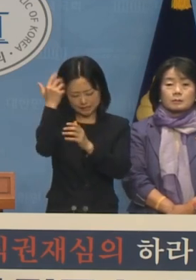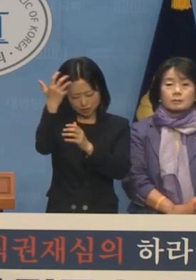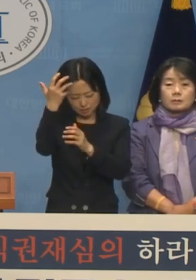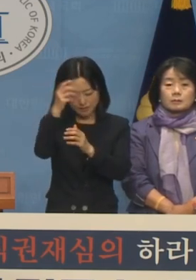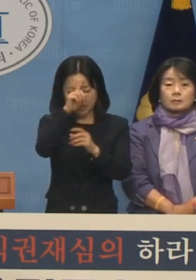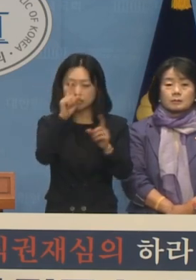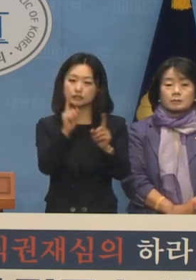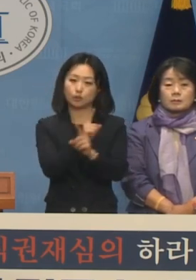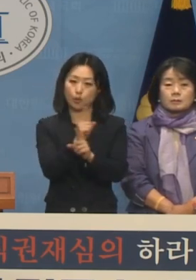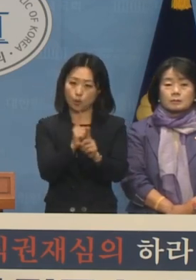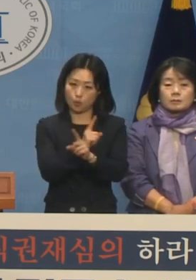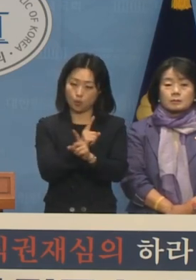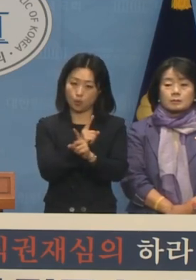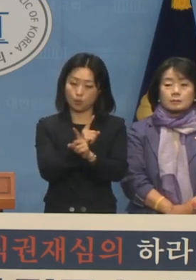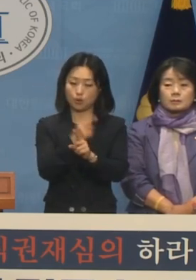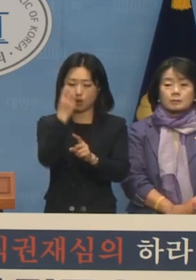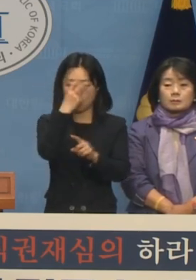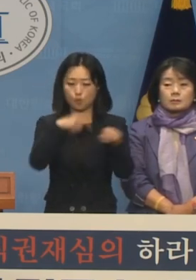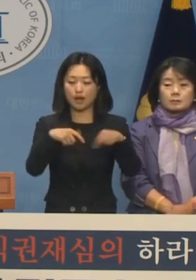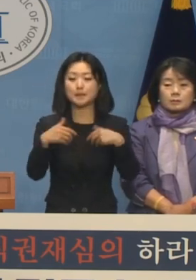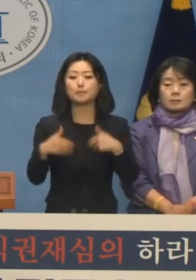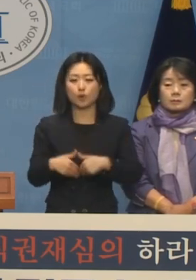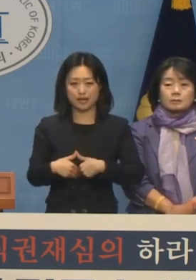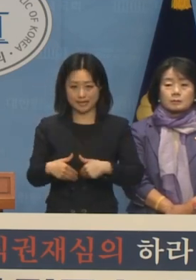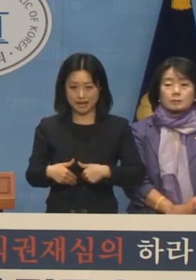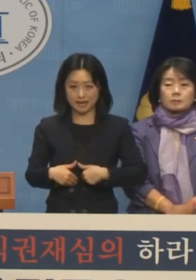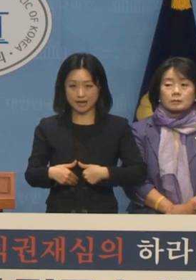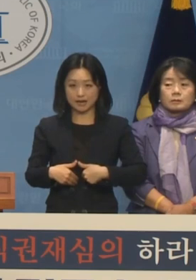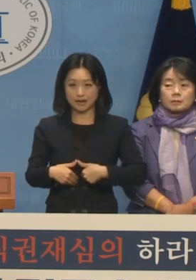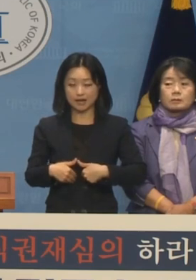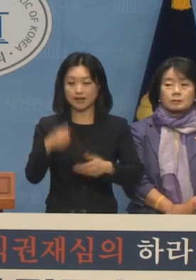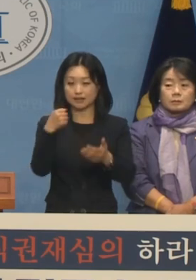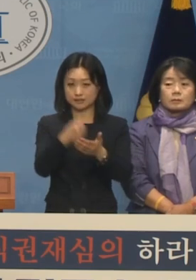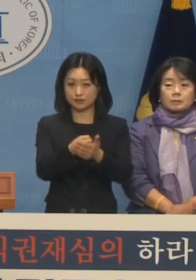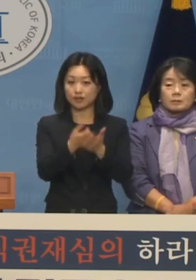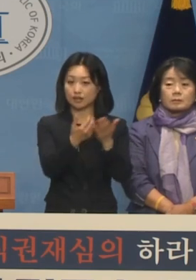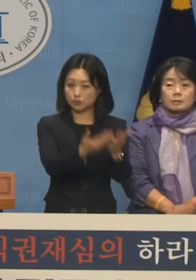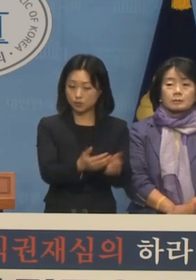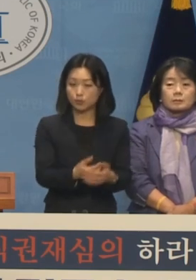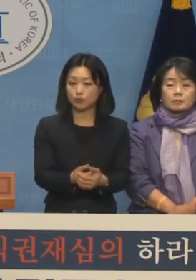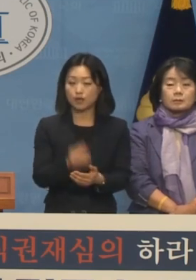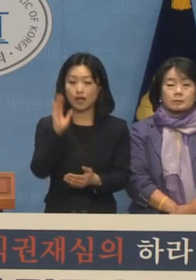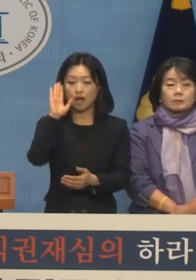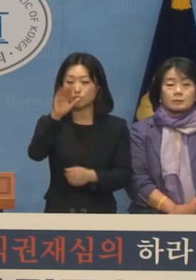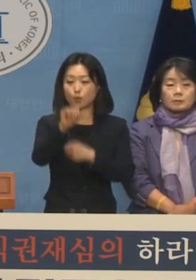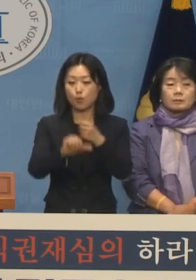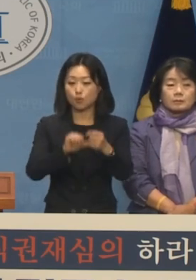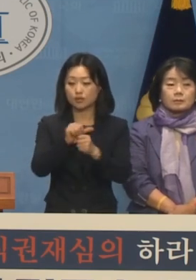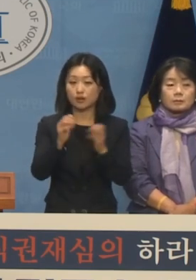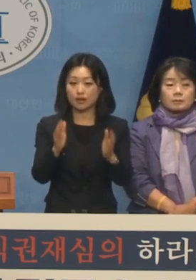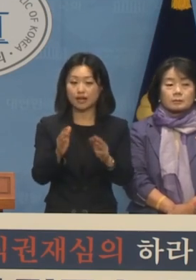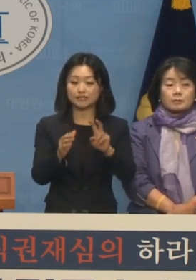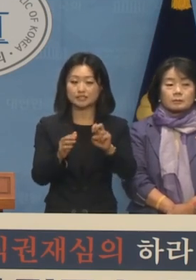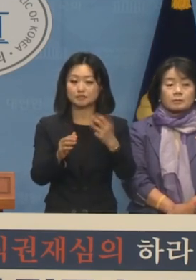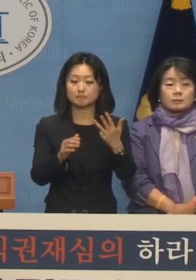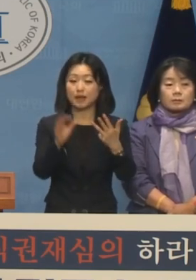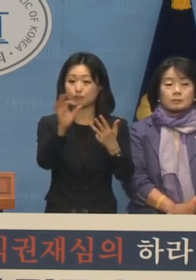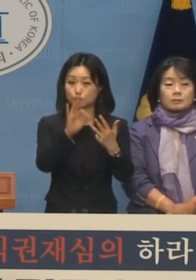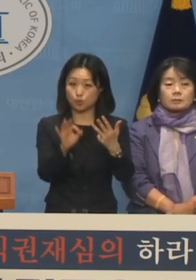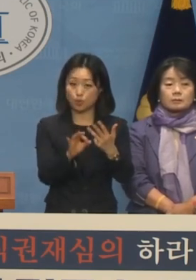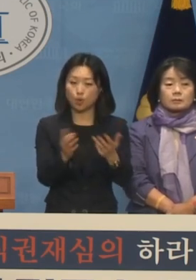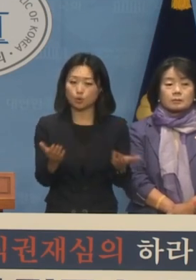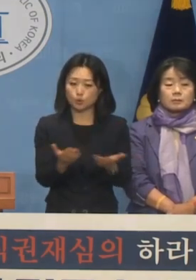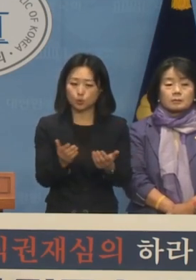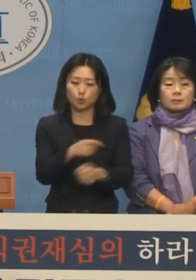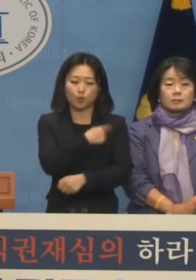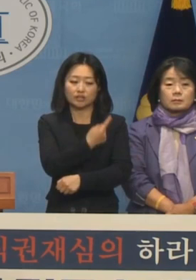치료, 관리가 필요하다고 결정하였으며 향후 5년 동안 28%의 노동 능력이